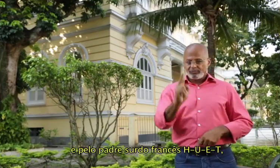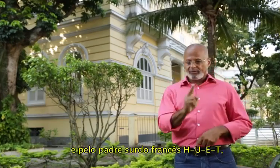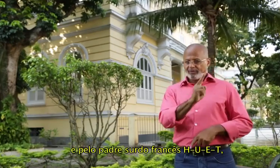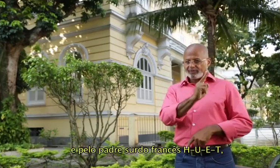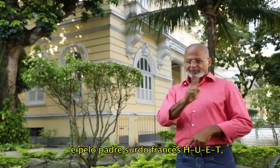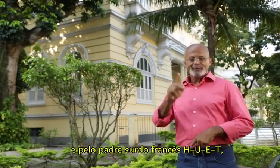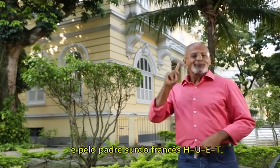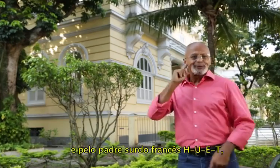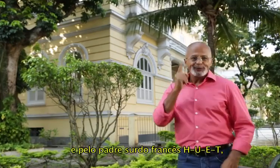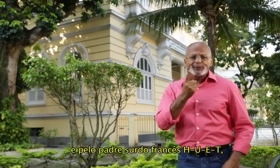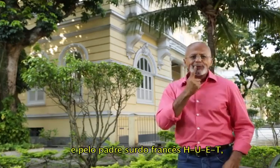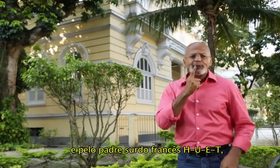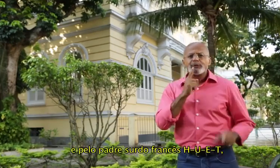padre surdo francês,